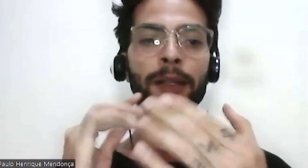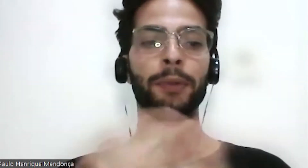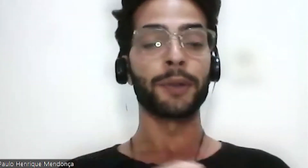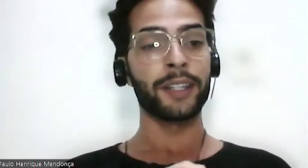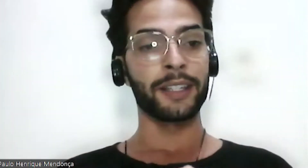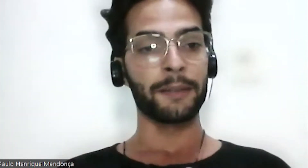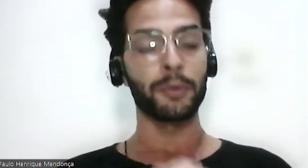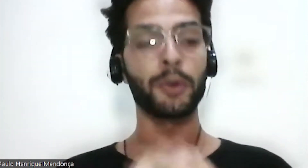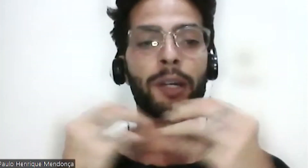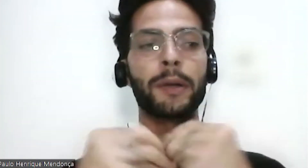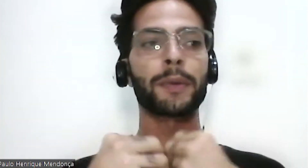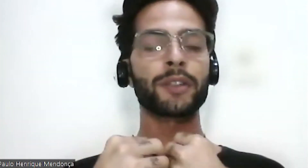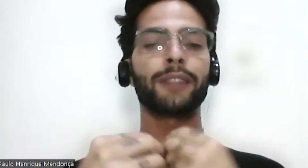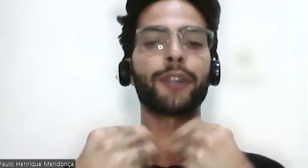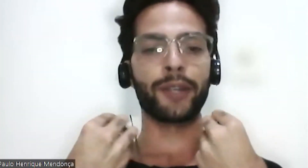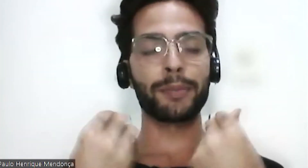Por quê? Porque o meu projeto foi um e-book.